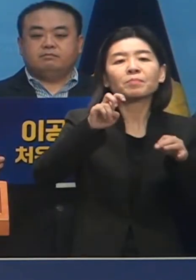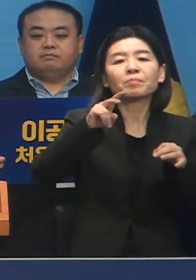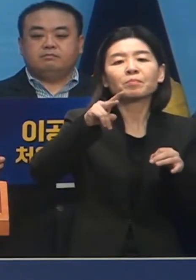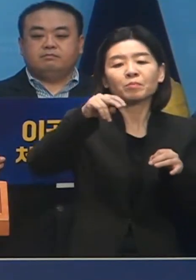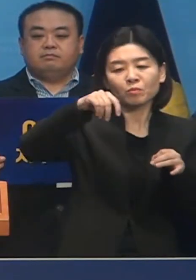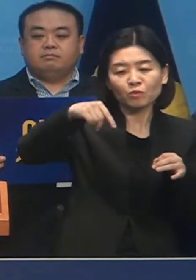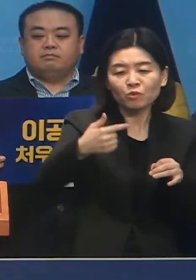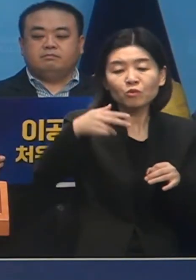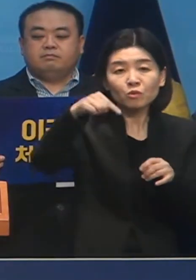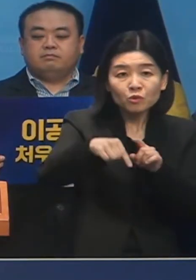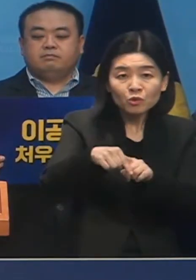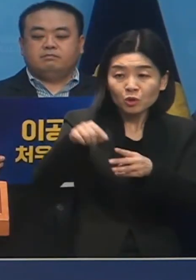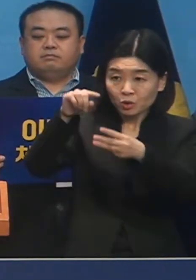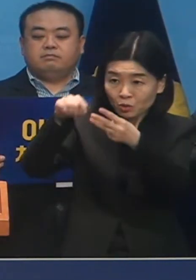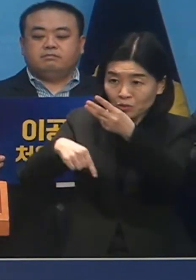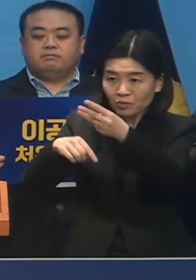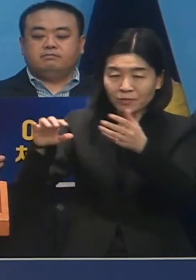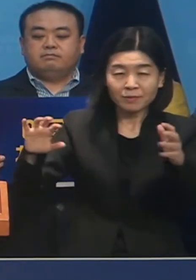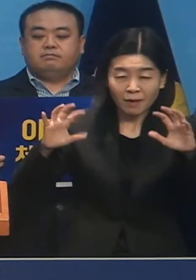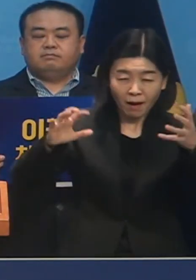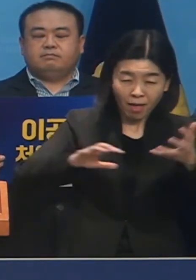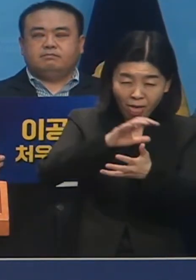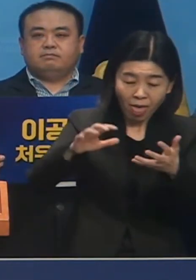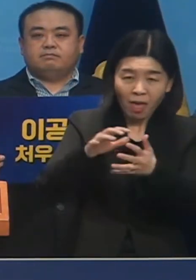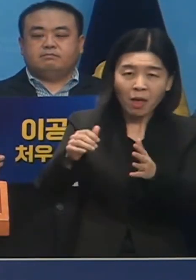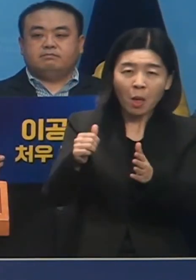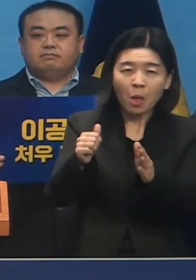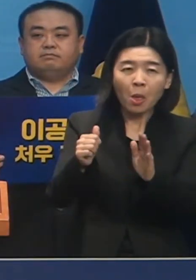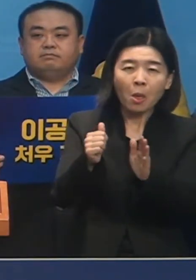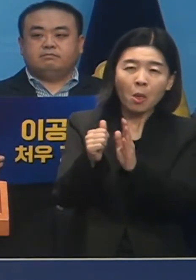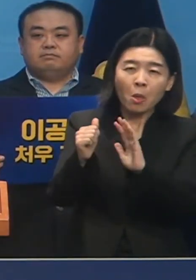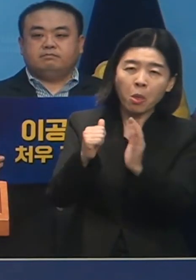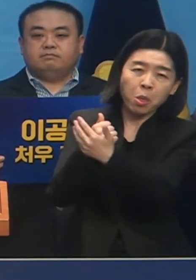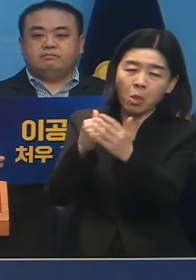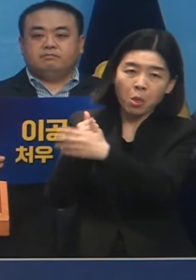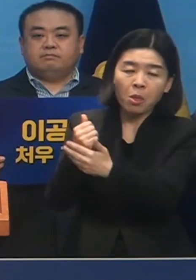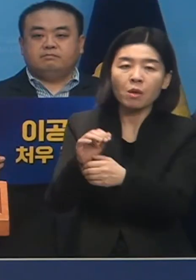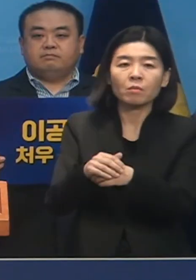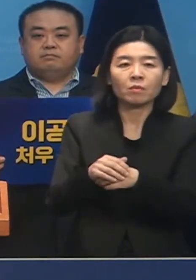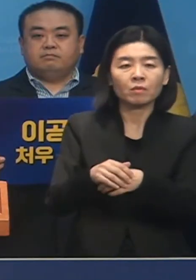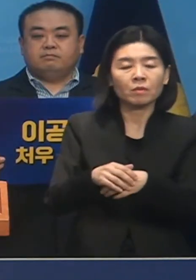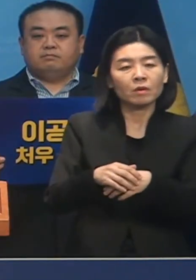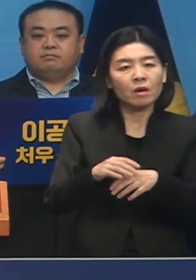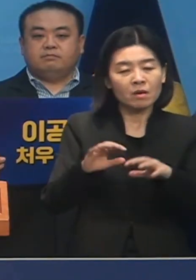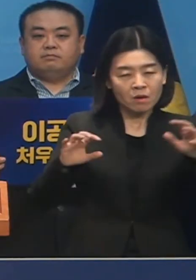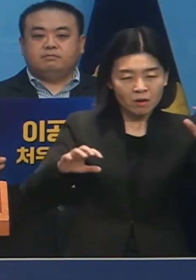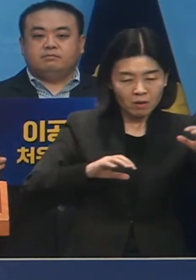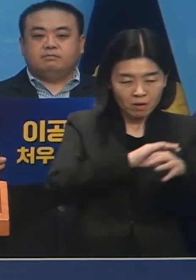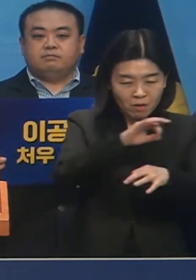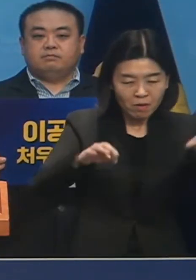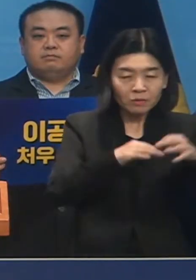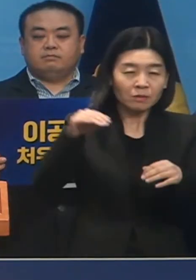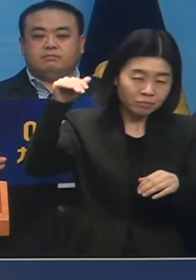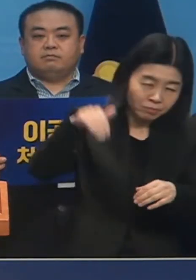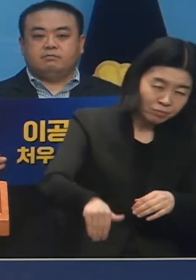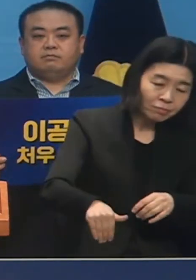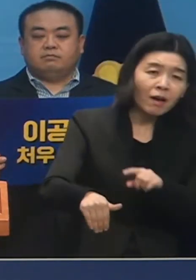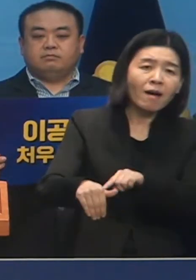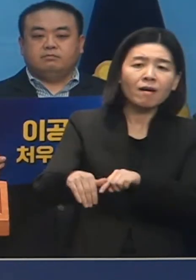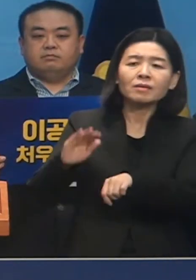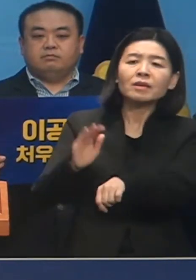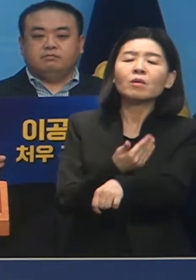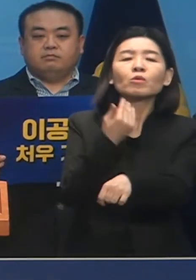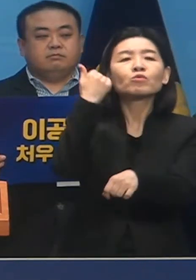후보는 윤석열 내란을 비호하고 민생 파탄, 경제 폭망의 걱정을 함께한 국정 실패 책임자가